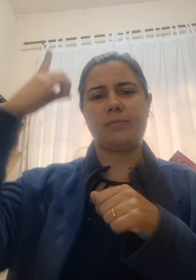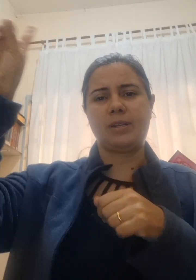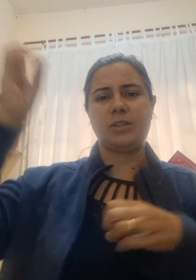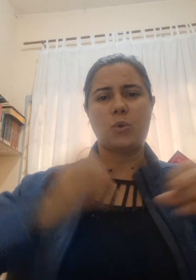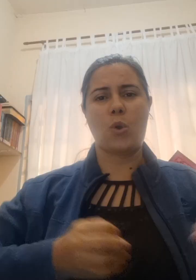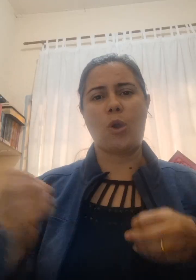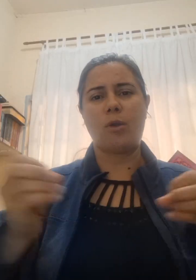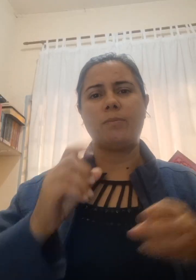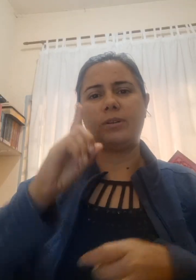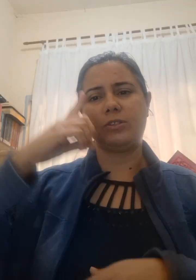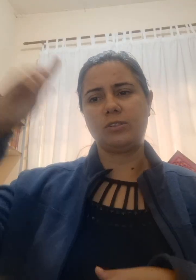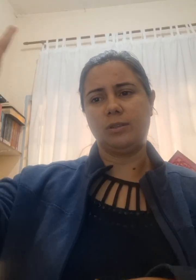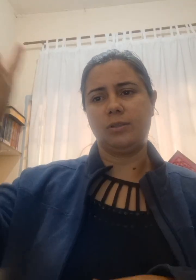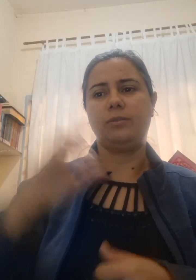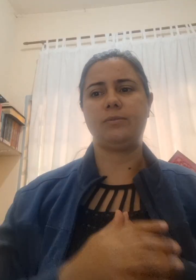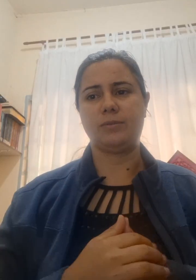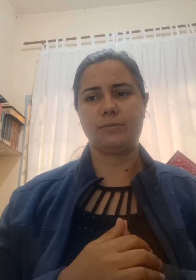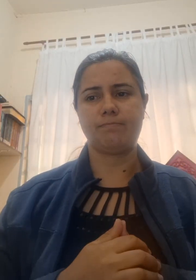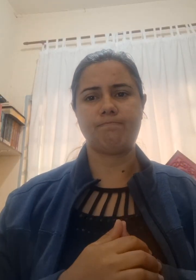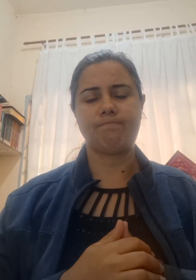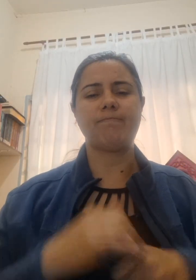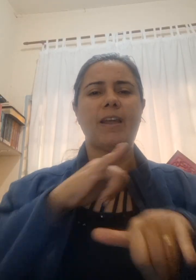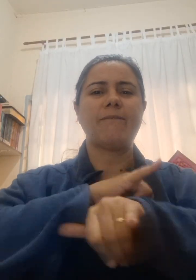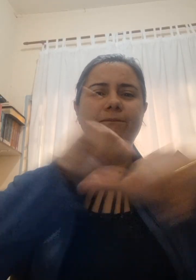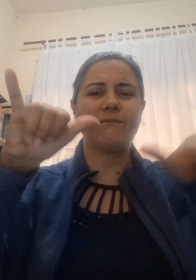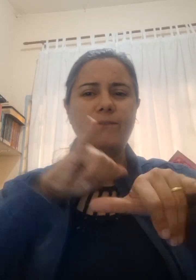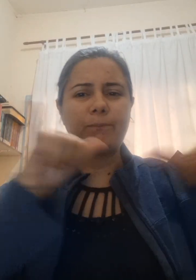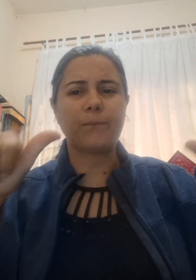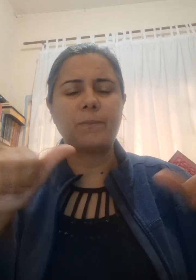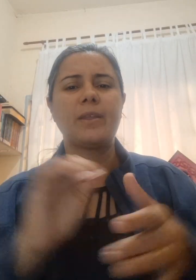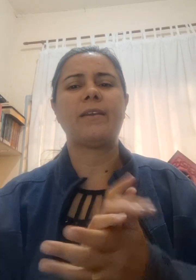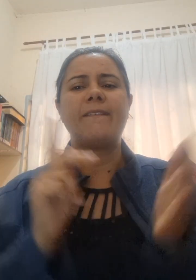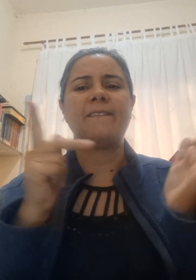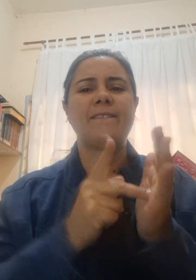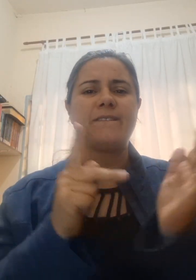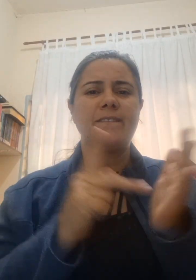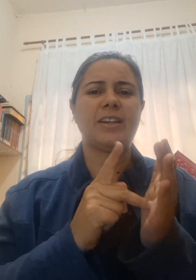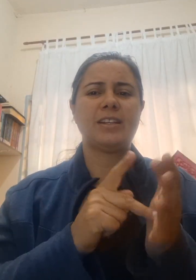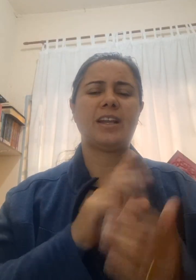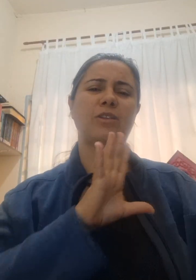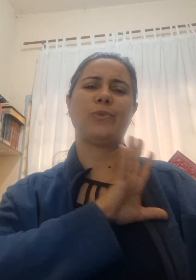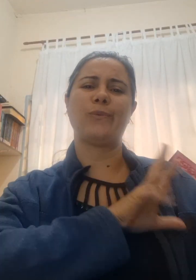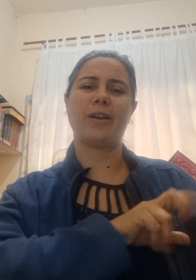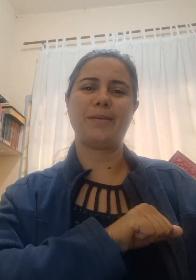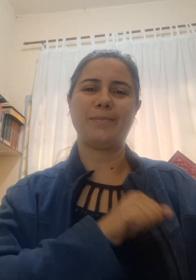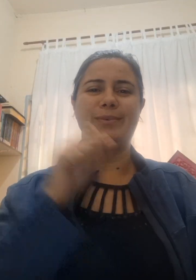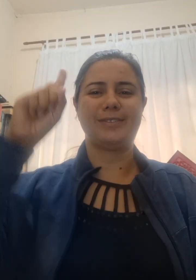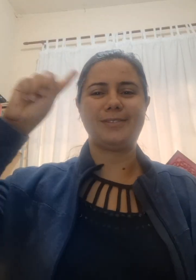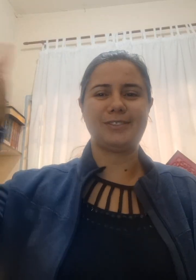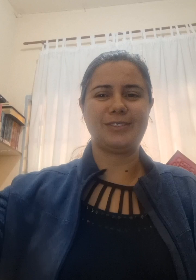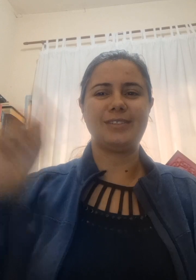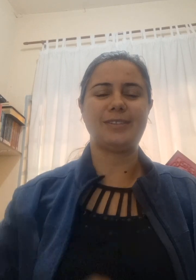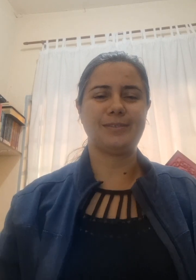Para que você seja um bom adorador na obra de Deus, anunciando a verdade e o amor de